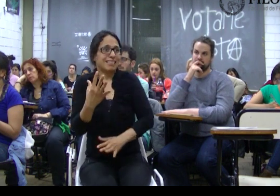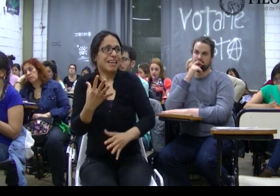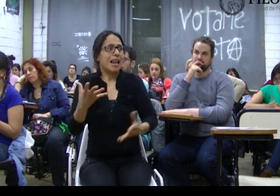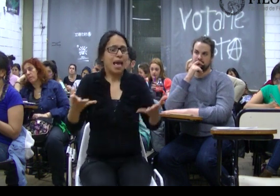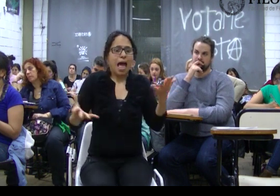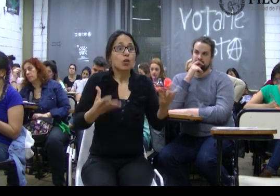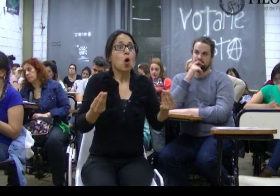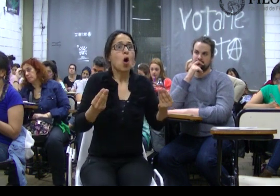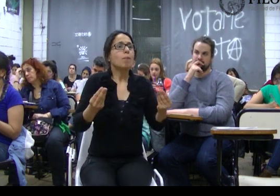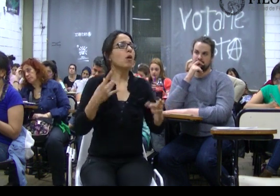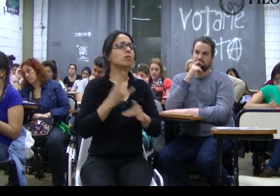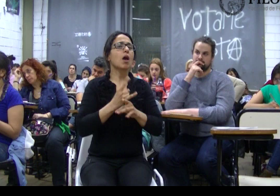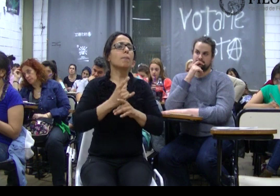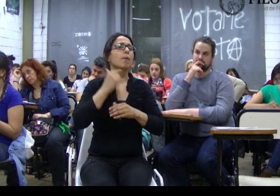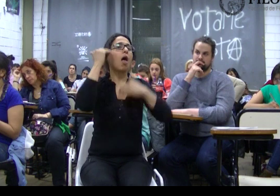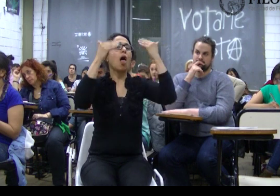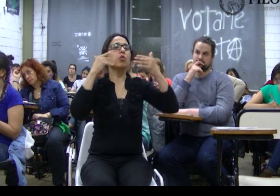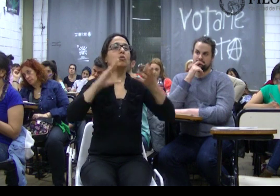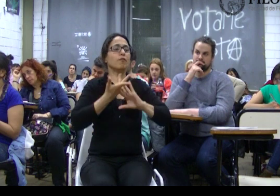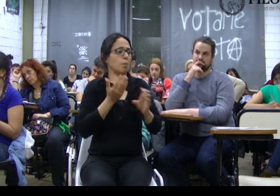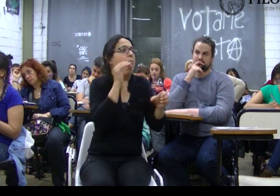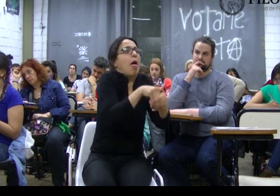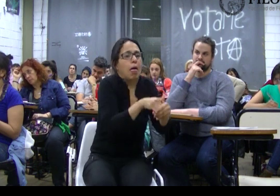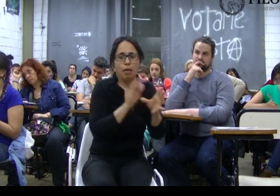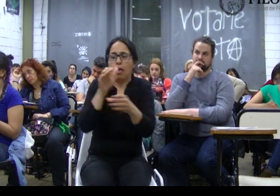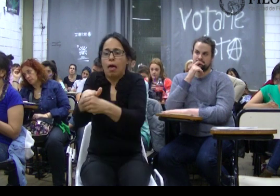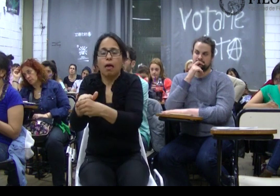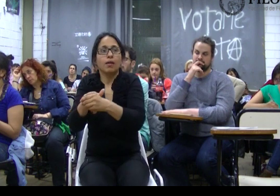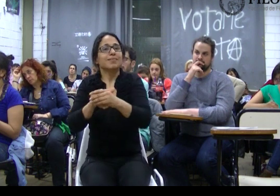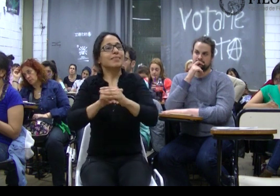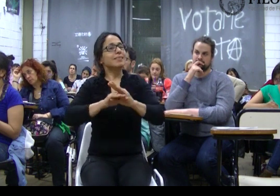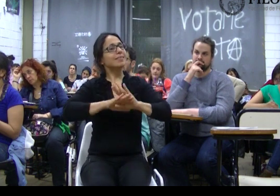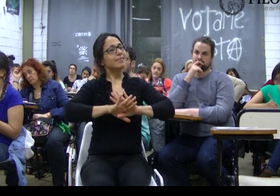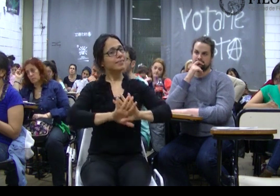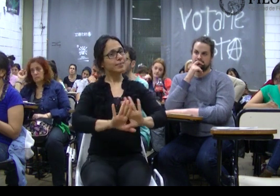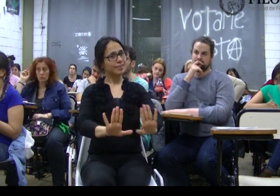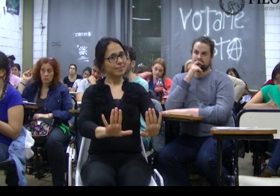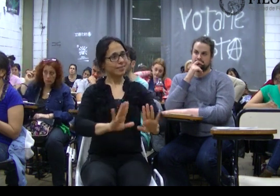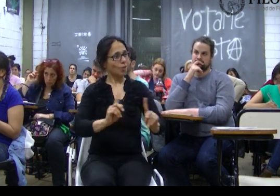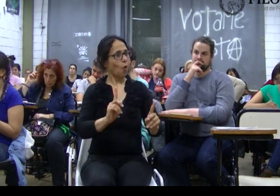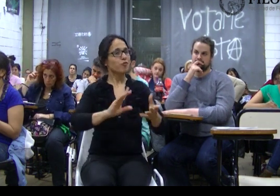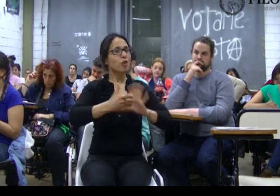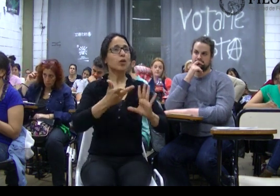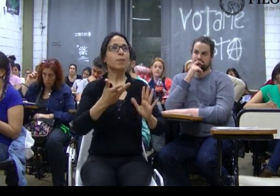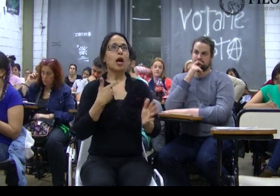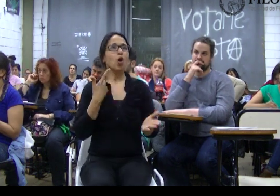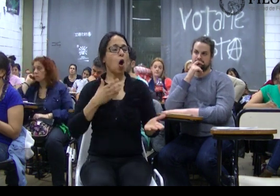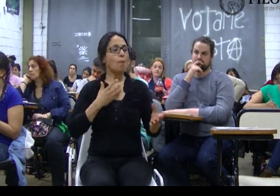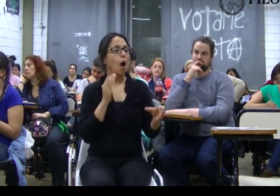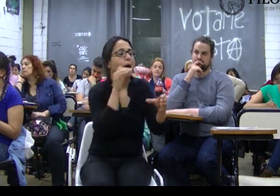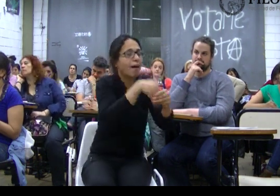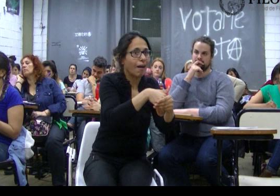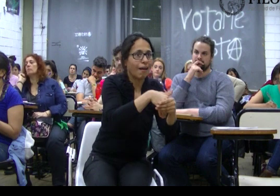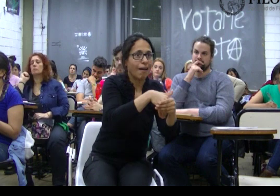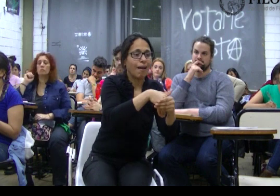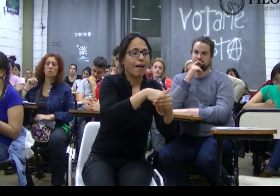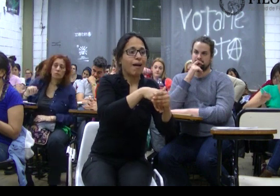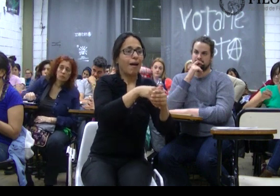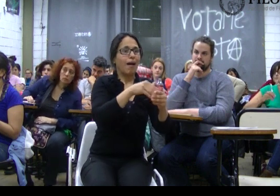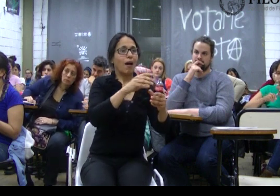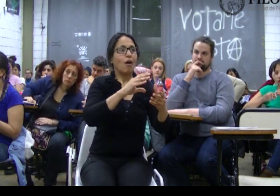compulsión a intervenir en casi cualquier caso. No solo se interviene penalmente, sino que cuando no se